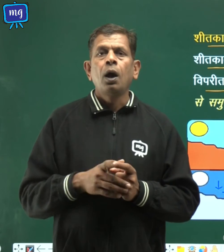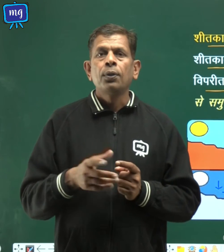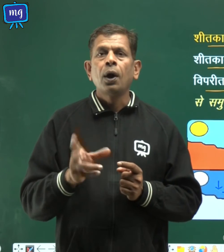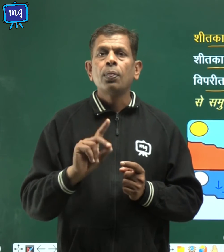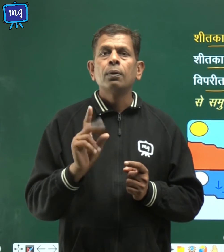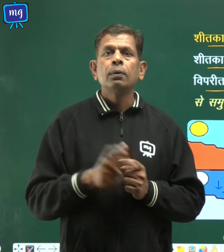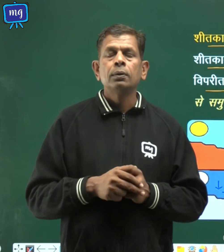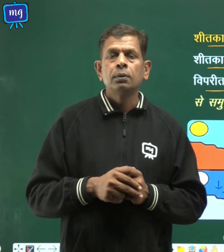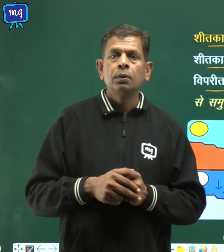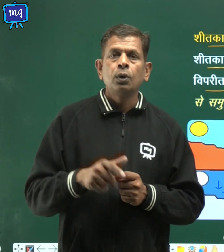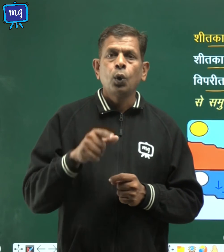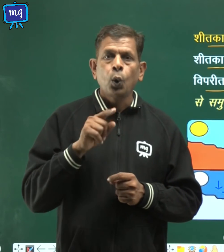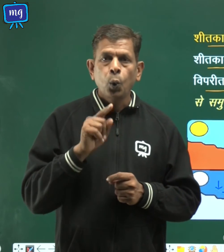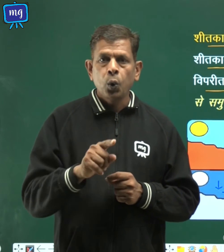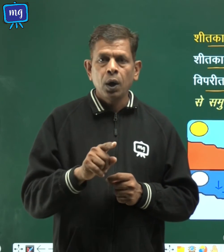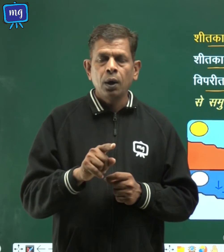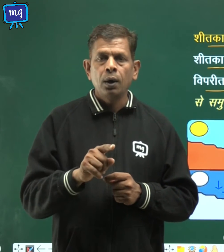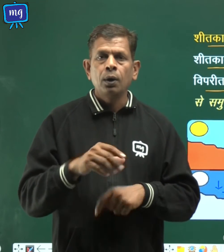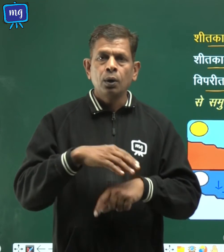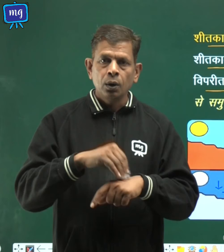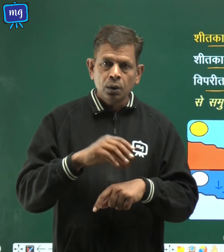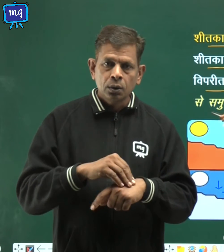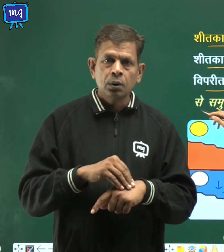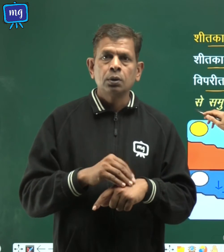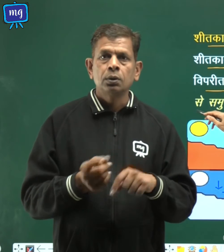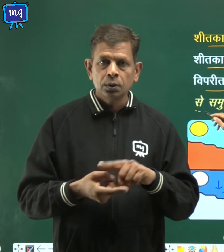अर्थात वह थल से